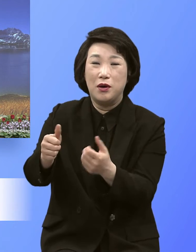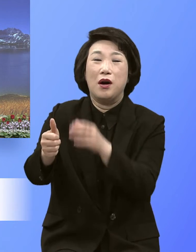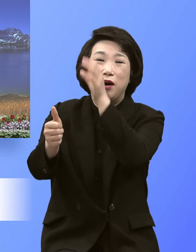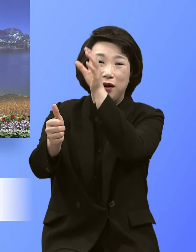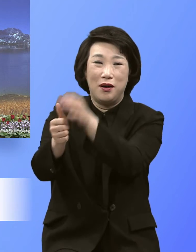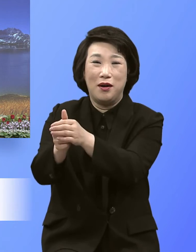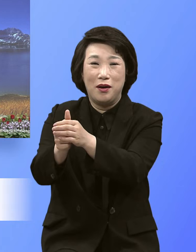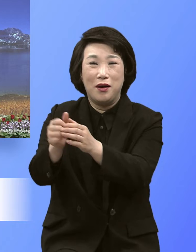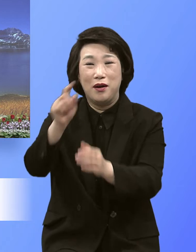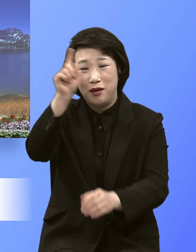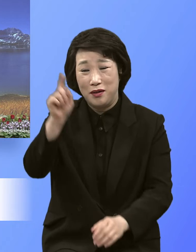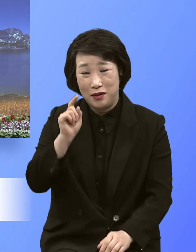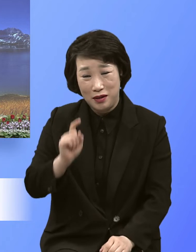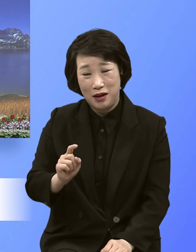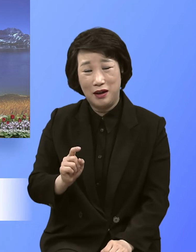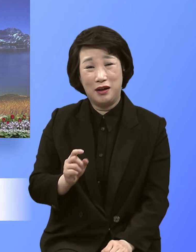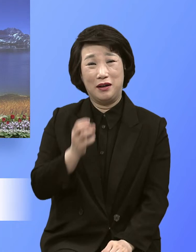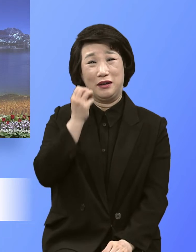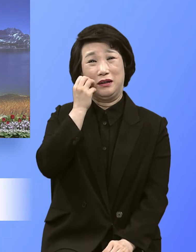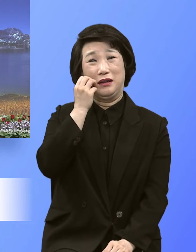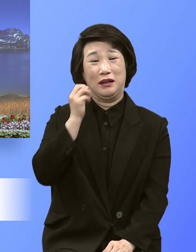어떻게 담당하실 수 있을까?